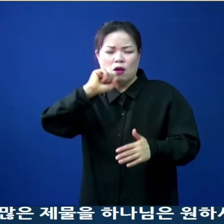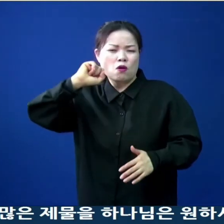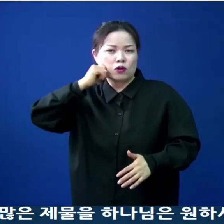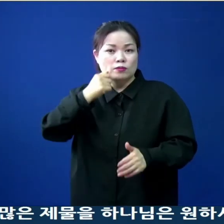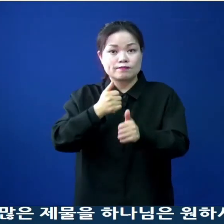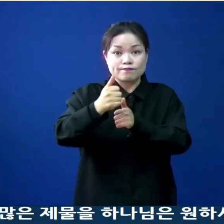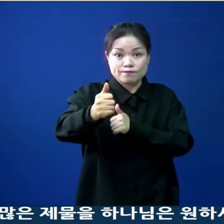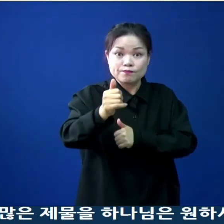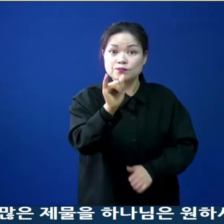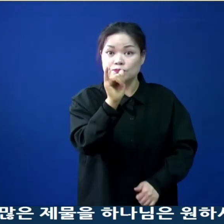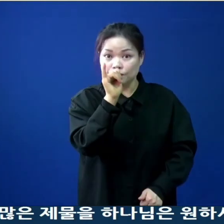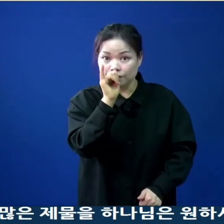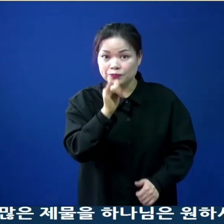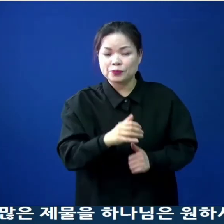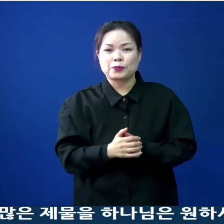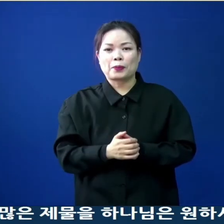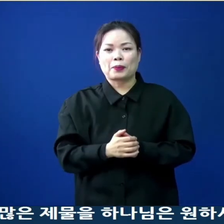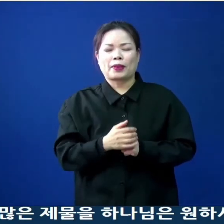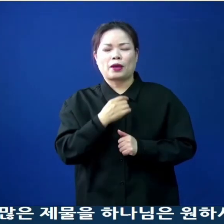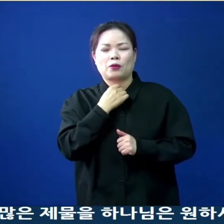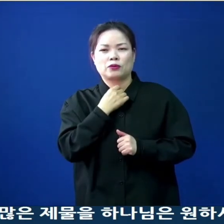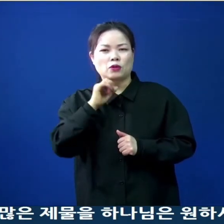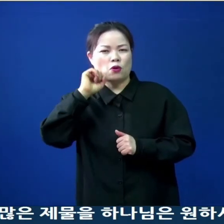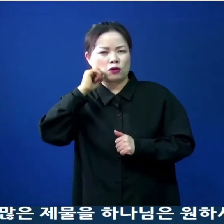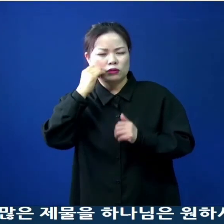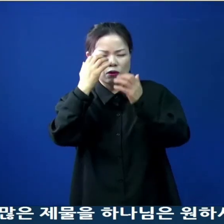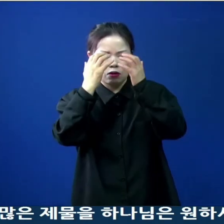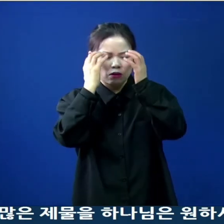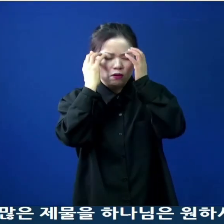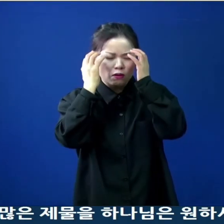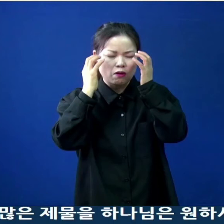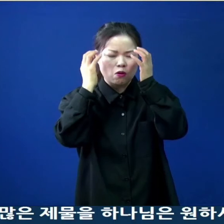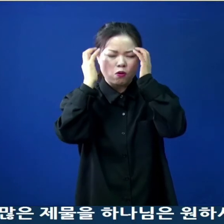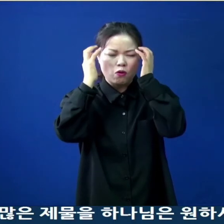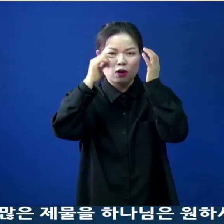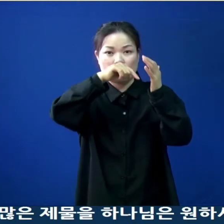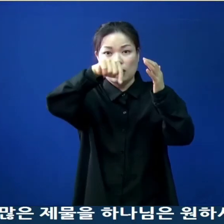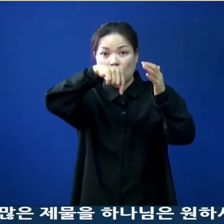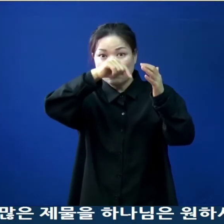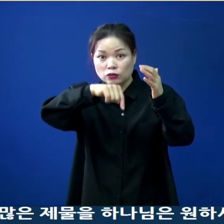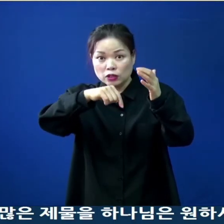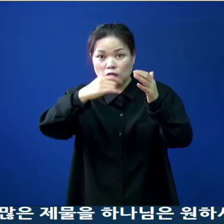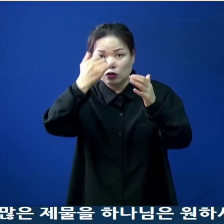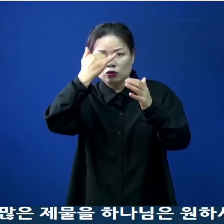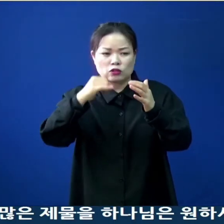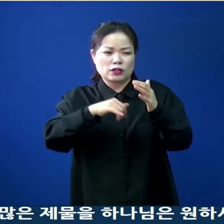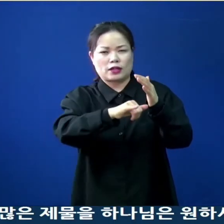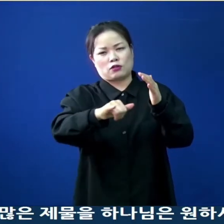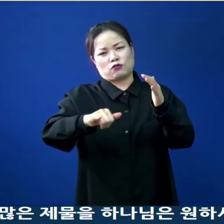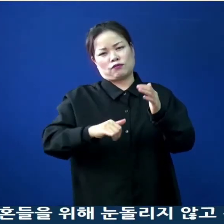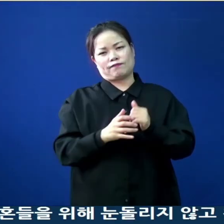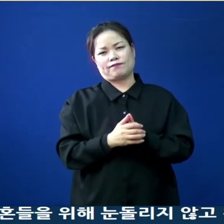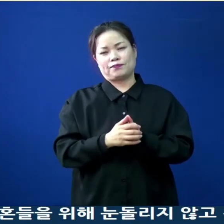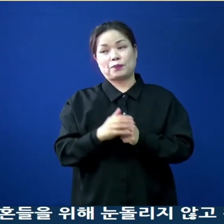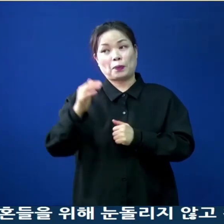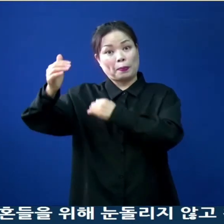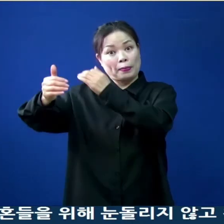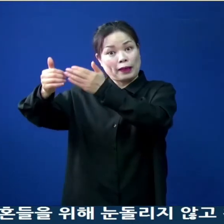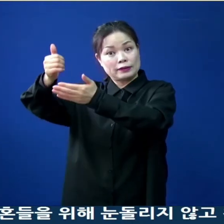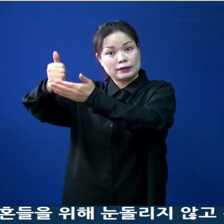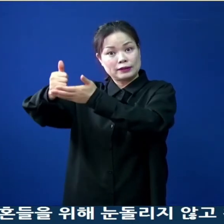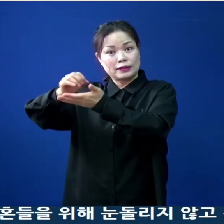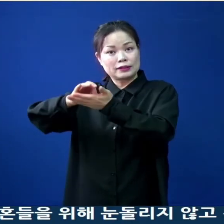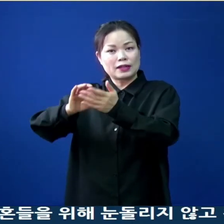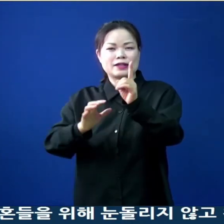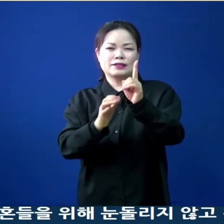뛰어넘게 될 줄 믿습니다. 바라기는 이 어렵고 혼탁한 시대 가운데 사랑하는 충현의 가족들, 하나님께서